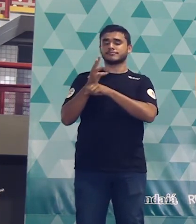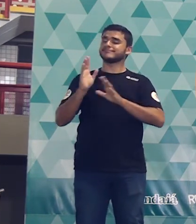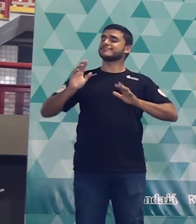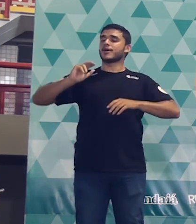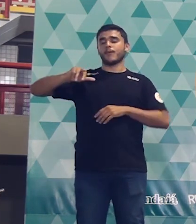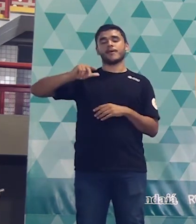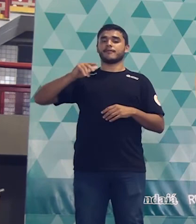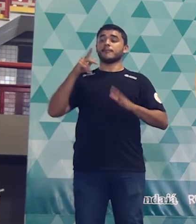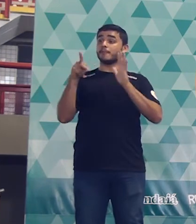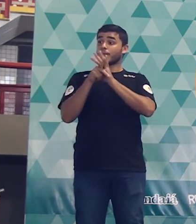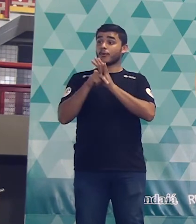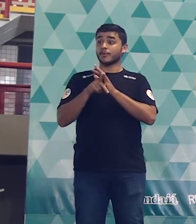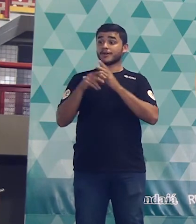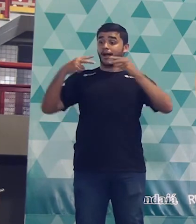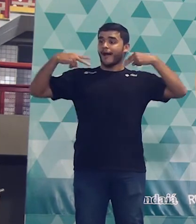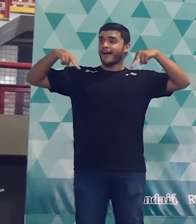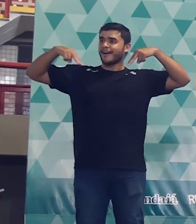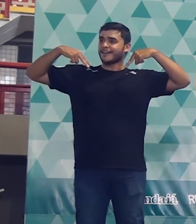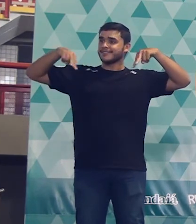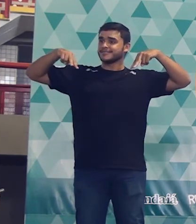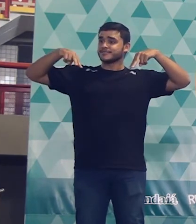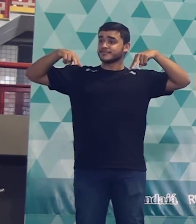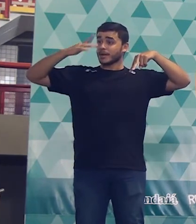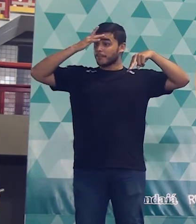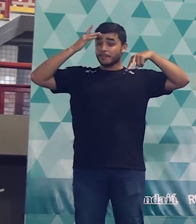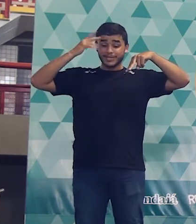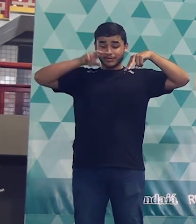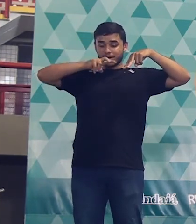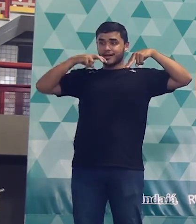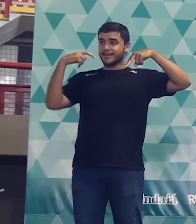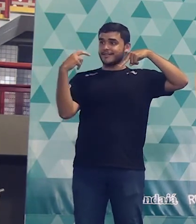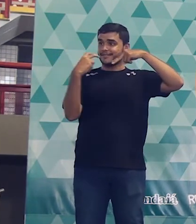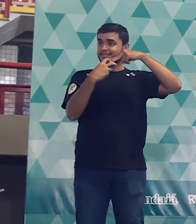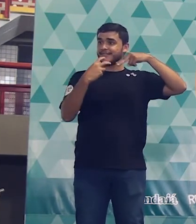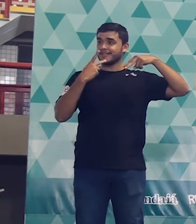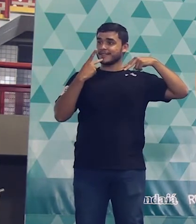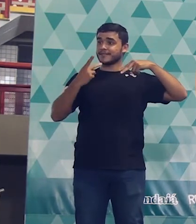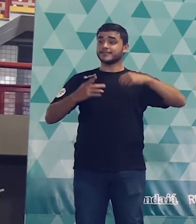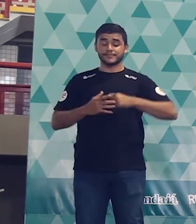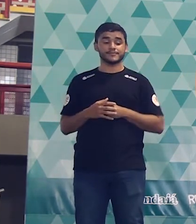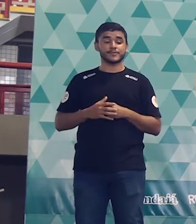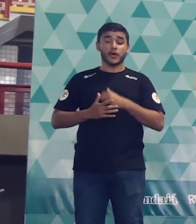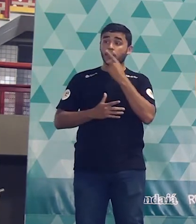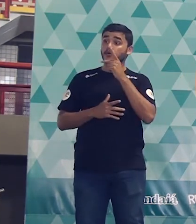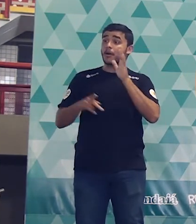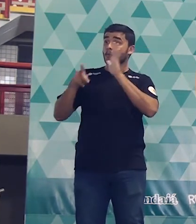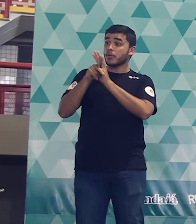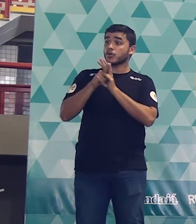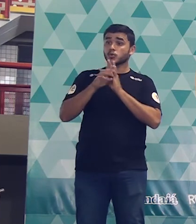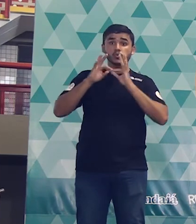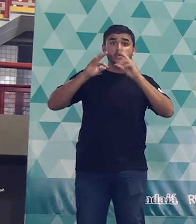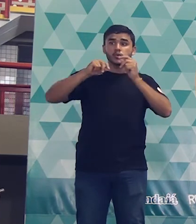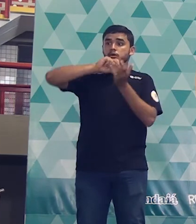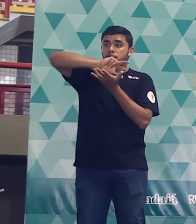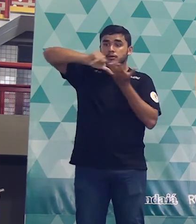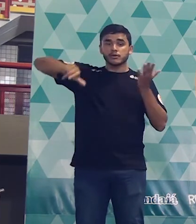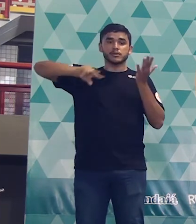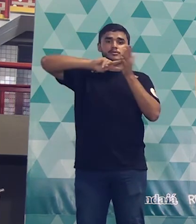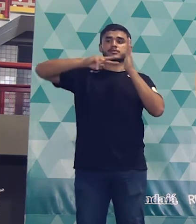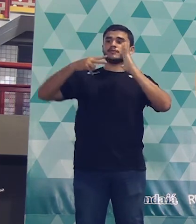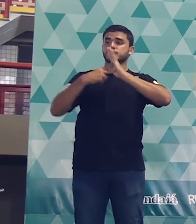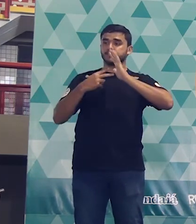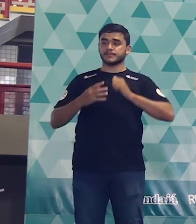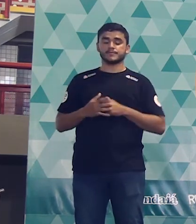Então, se eu fizer qualquer inferência aqui, eu vou ter que levar em conta o caráter polissêmico, ou seja, os vários sentidos do termo rede